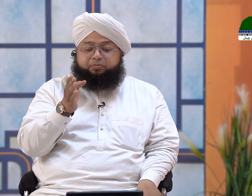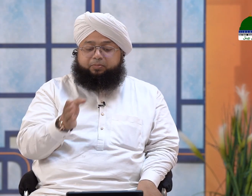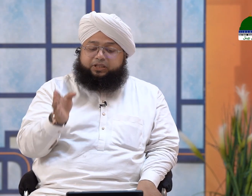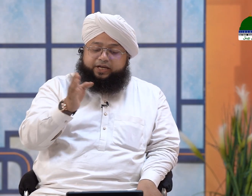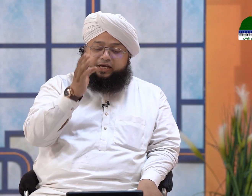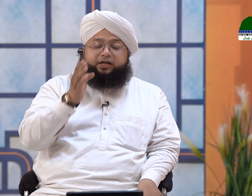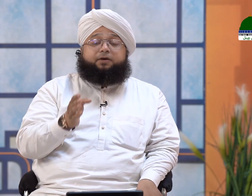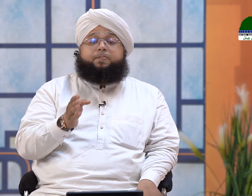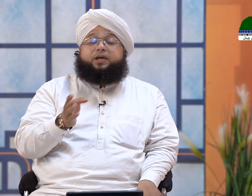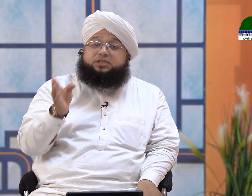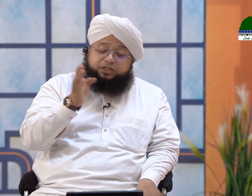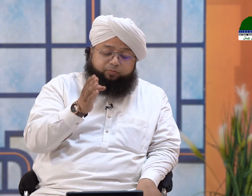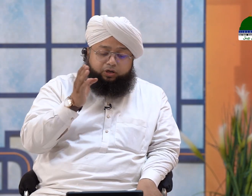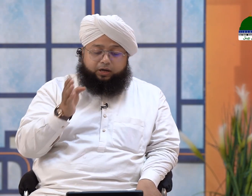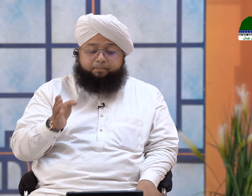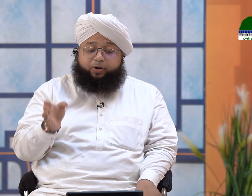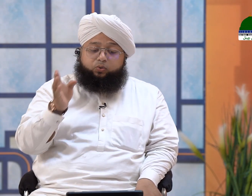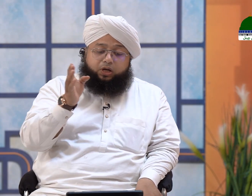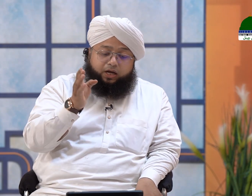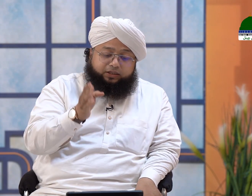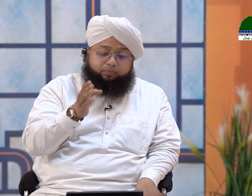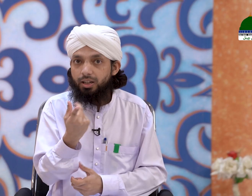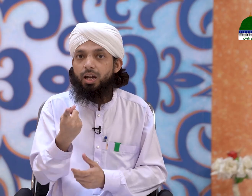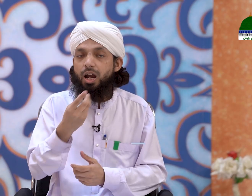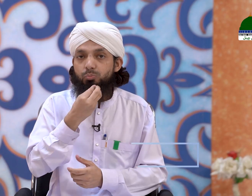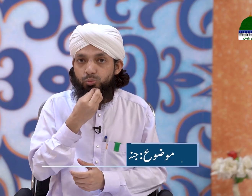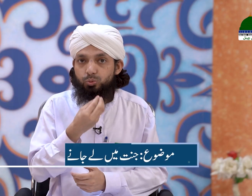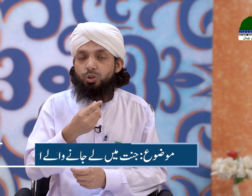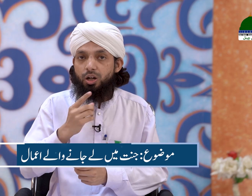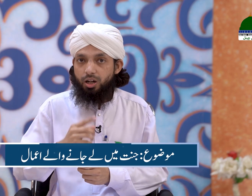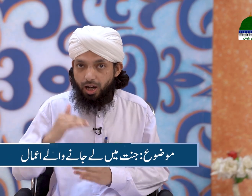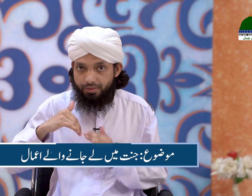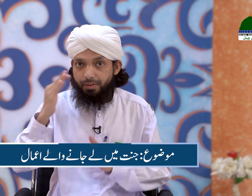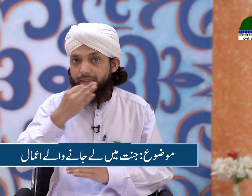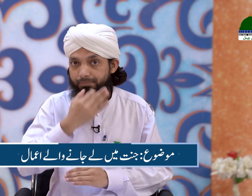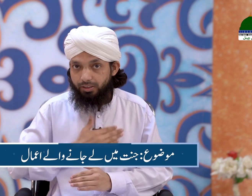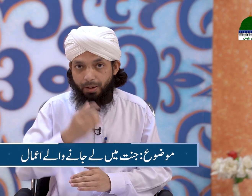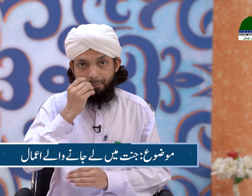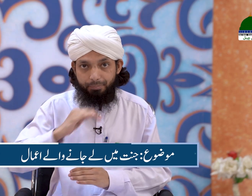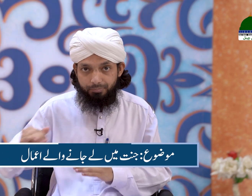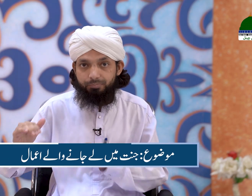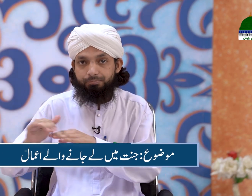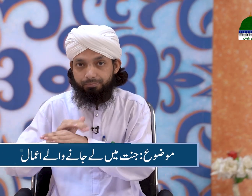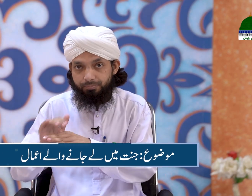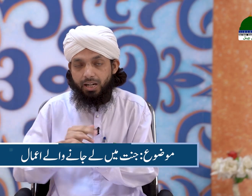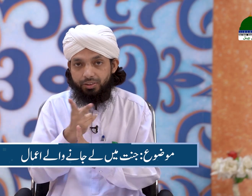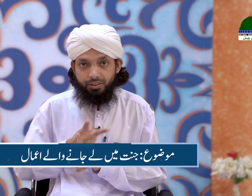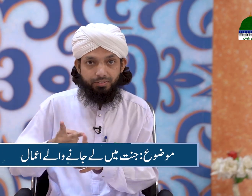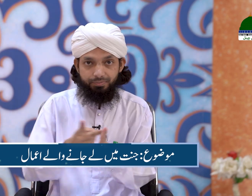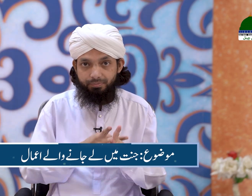فرما برداری کرنا، سچ بولنا، بڑوں کا ادب اور چھوٹوں پہ شفقت کرنا، نیکی کی دعوت دینا، برائی سے منع